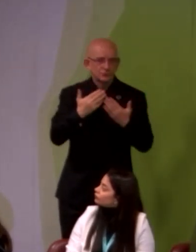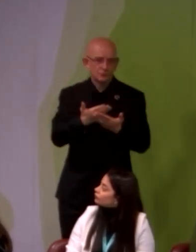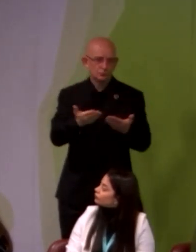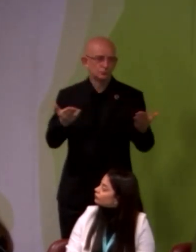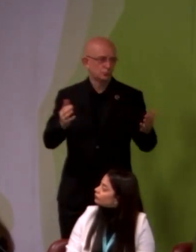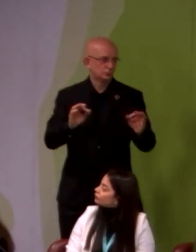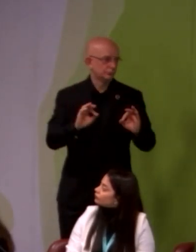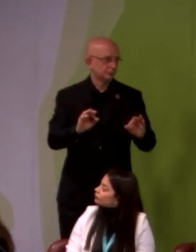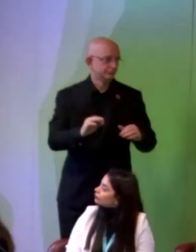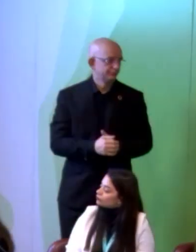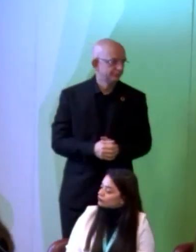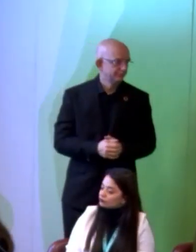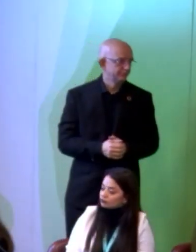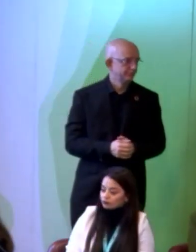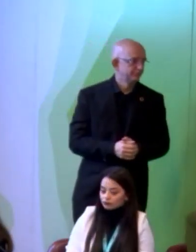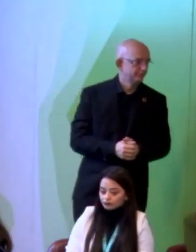Genève. Merci.